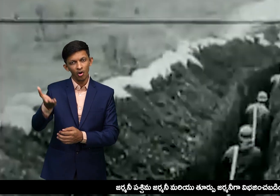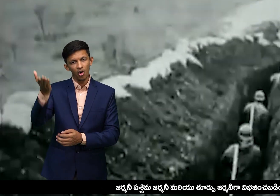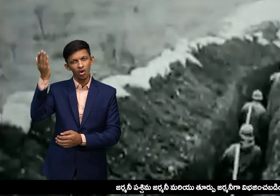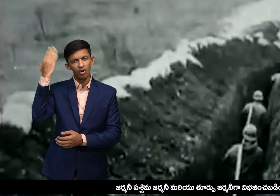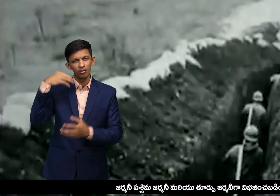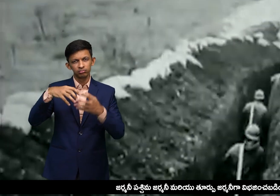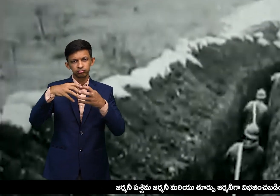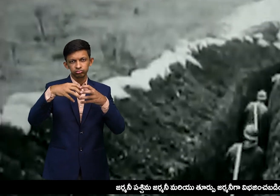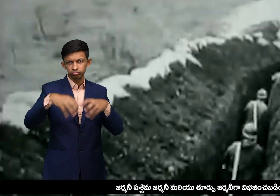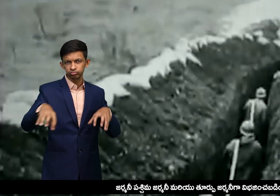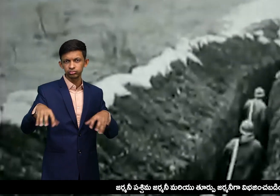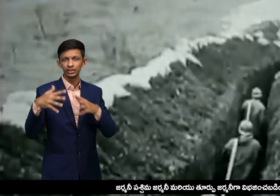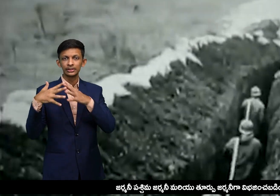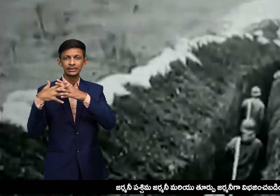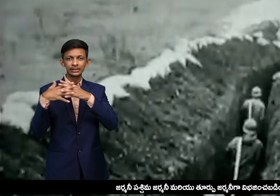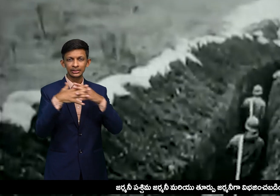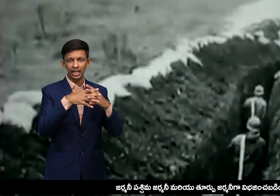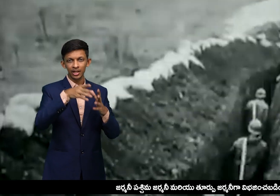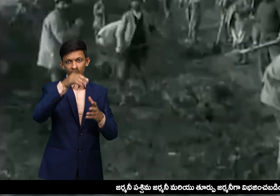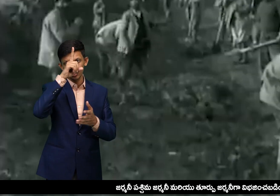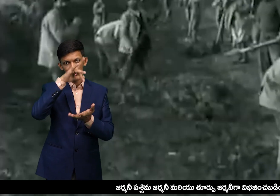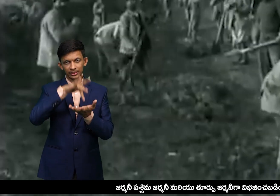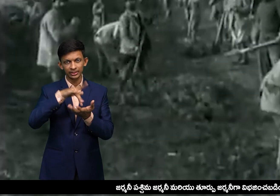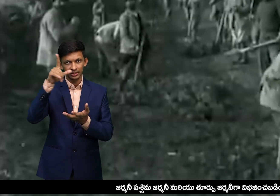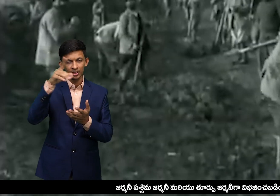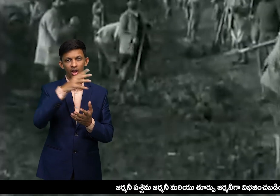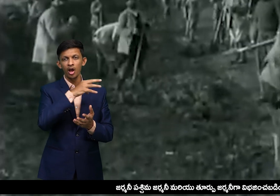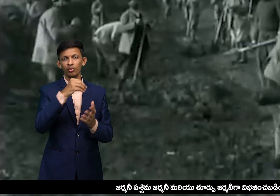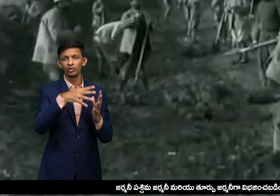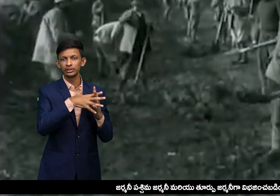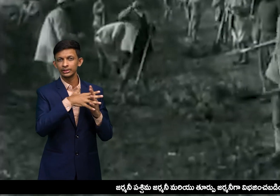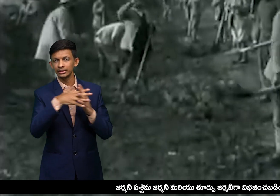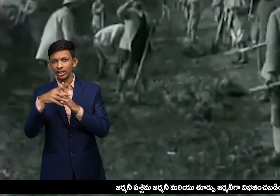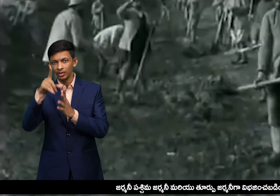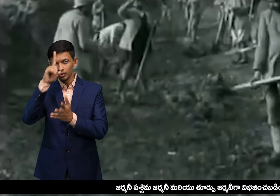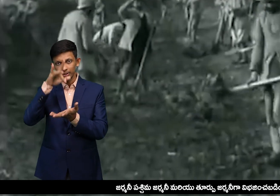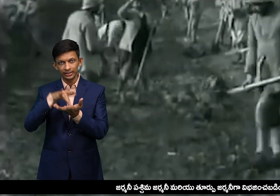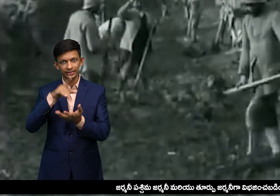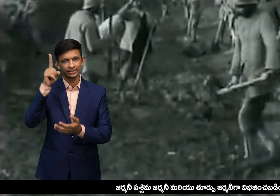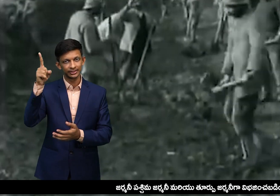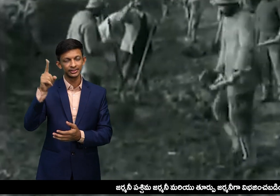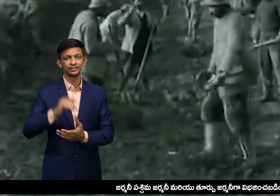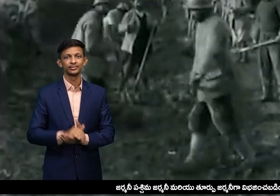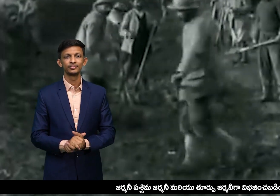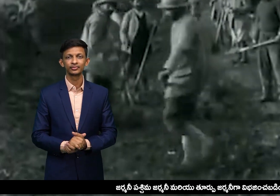జర్మనీ పశ్చిమ జర్మనీ మరియు తూర్పు జర్మనీగా విభజించబడింది.